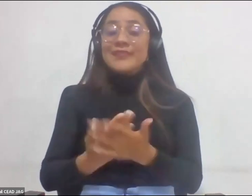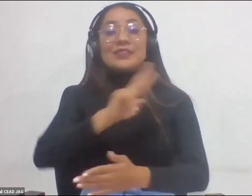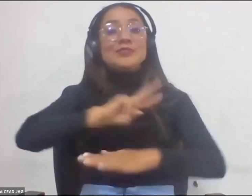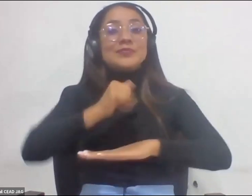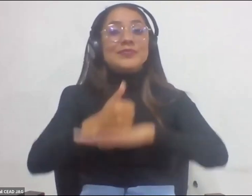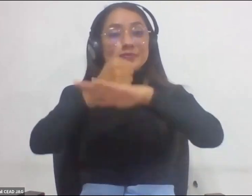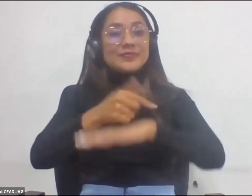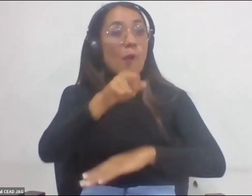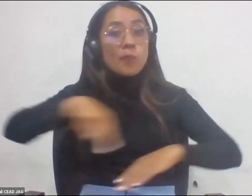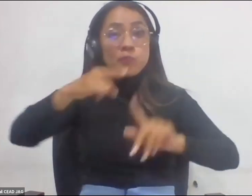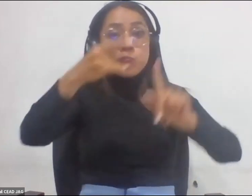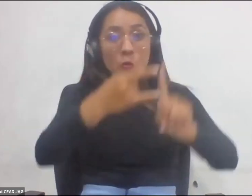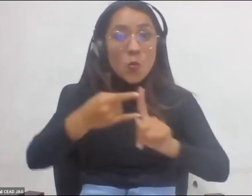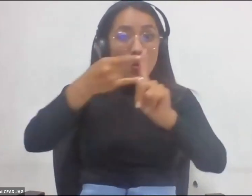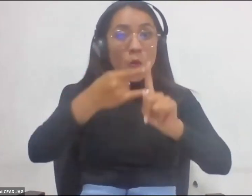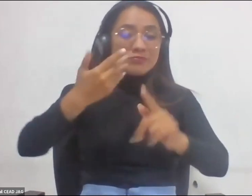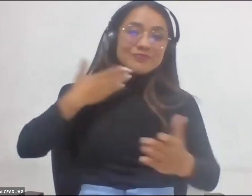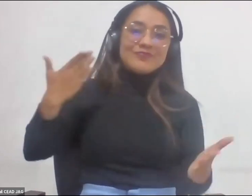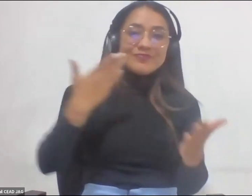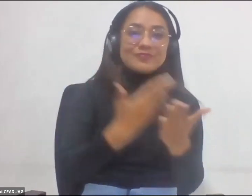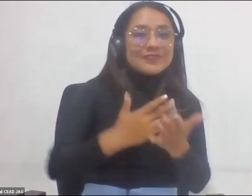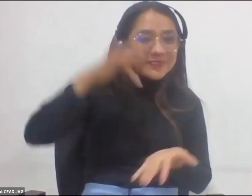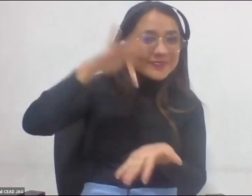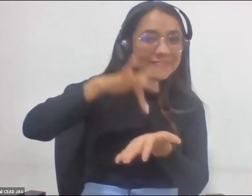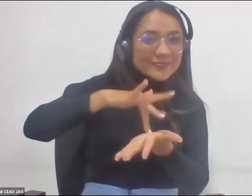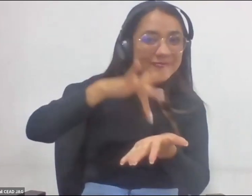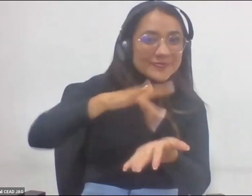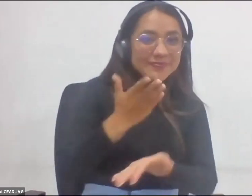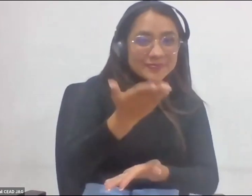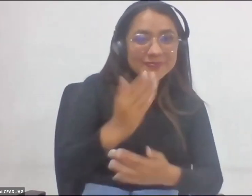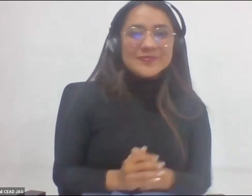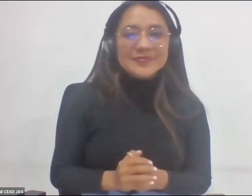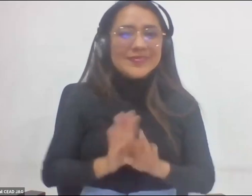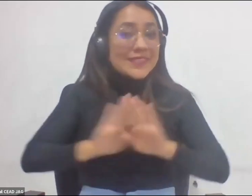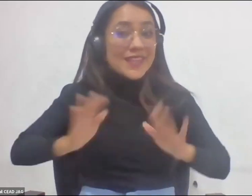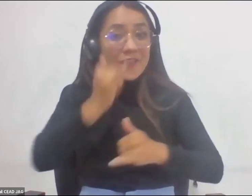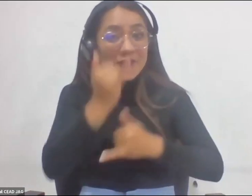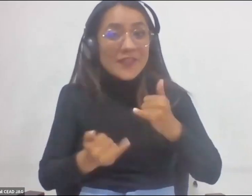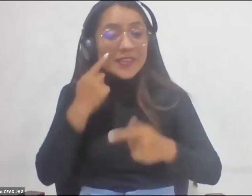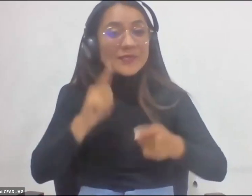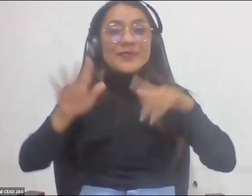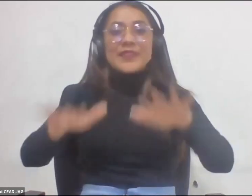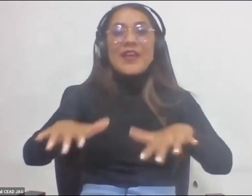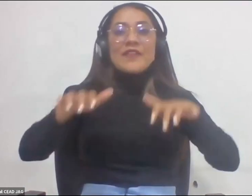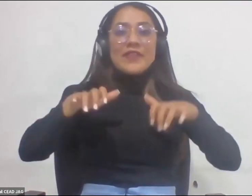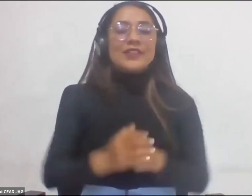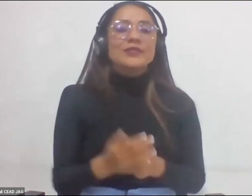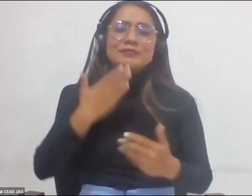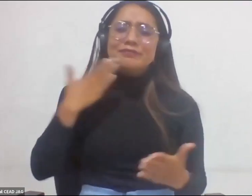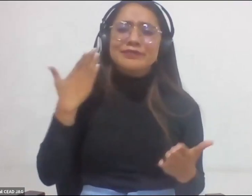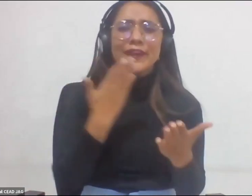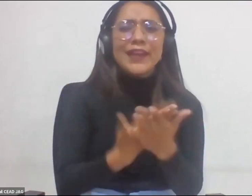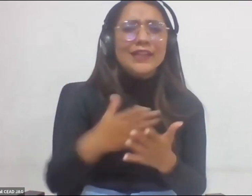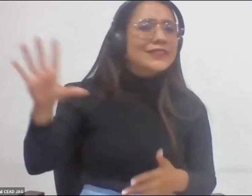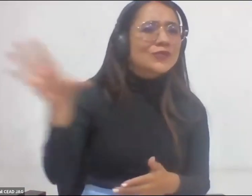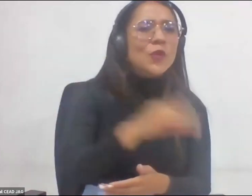en sala Muchísimas gracias por su participación y Hemos llegado al final de este evento agradecemos a todos por su